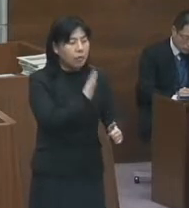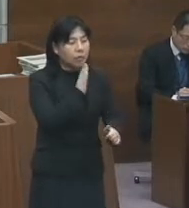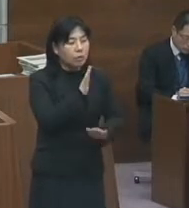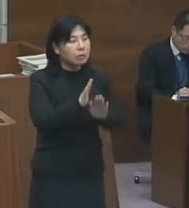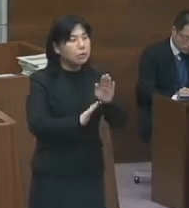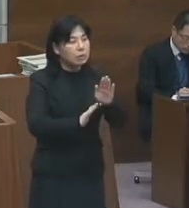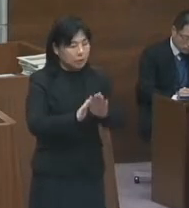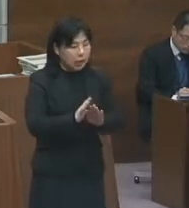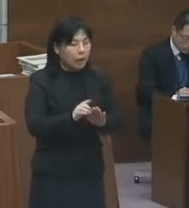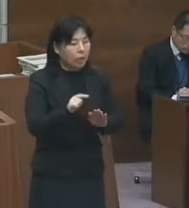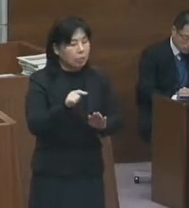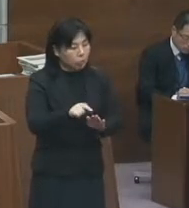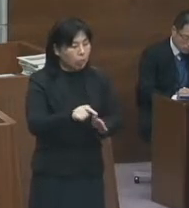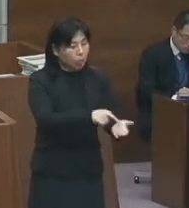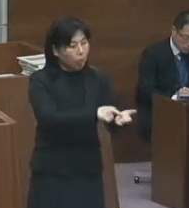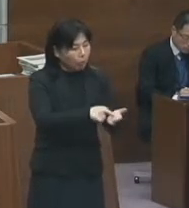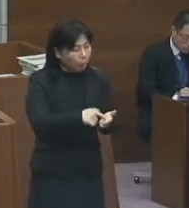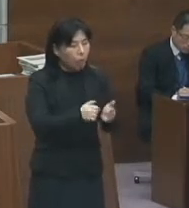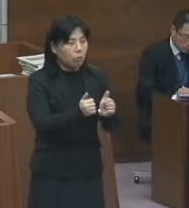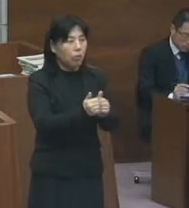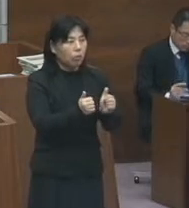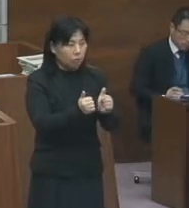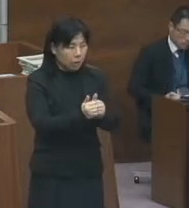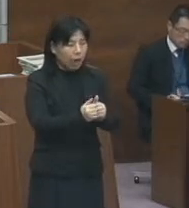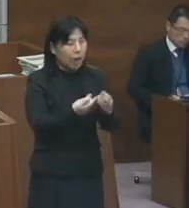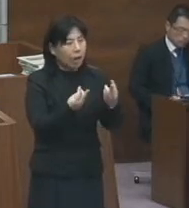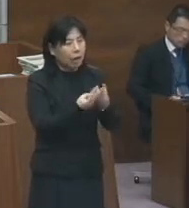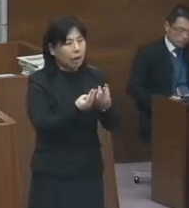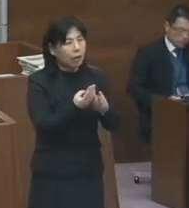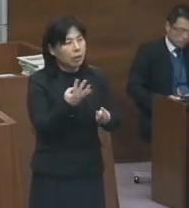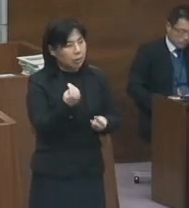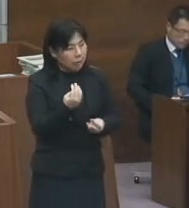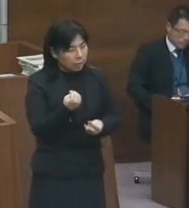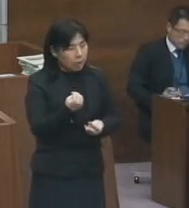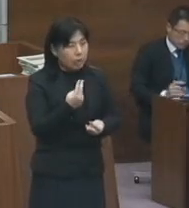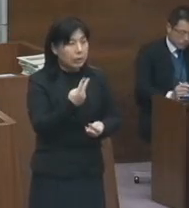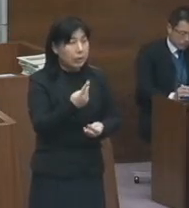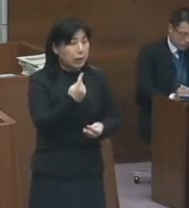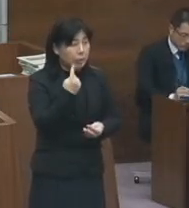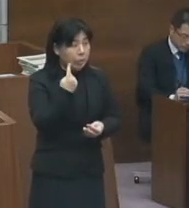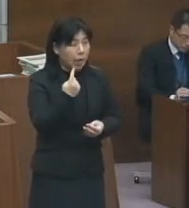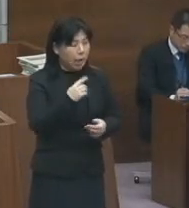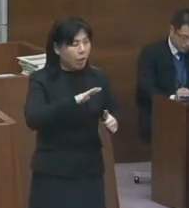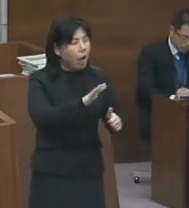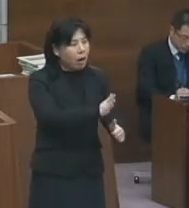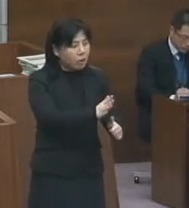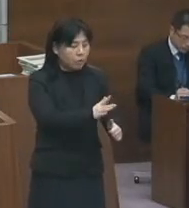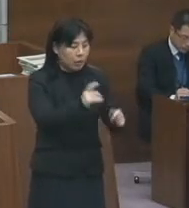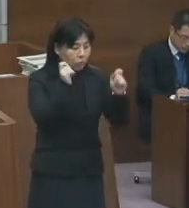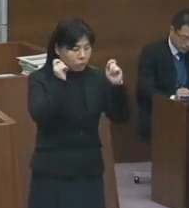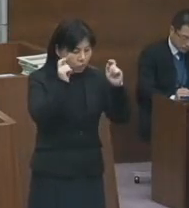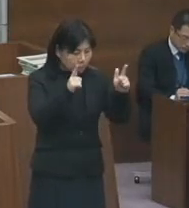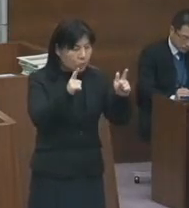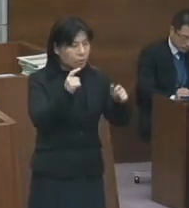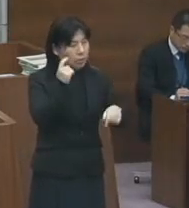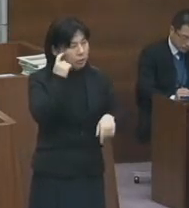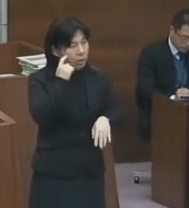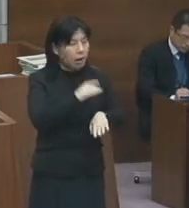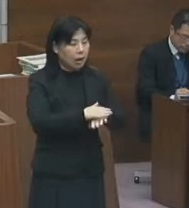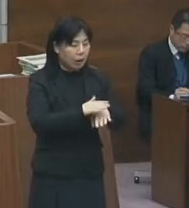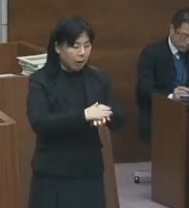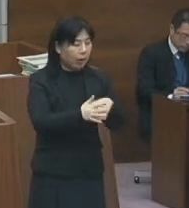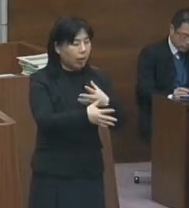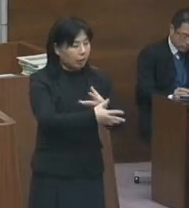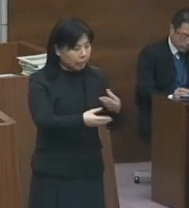その相談件数、認知件数をお聞きいたします。2点目はハラスメントにかかる認識の共有化を図る取り組